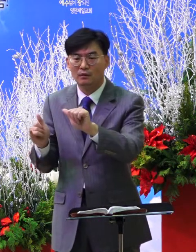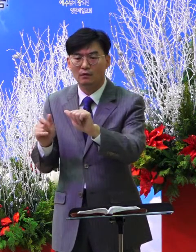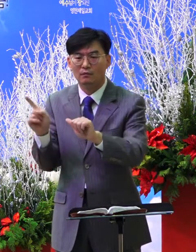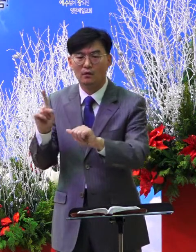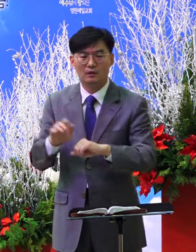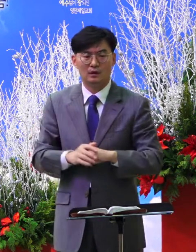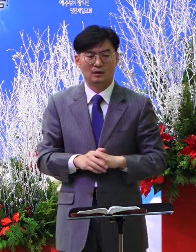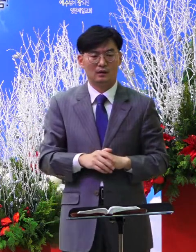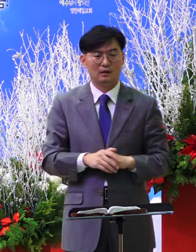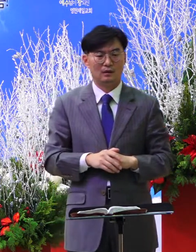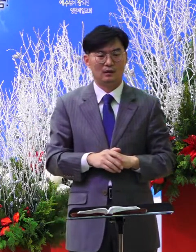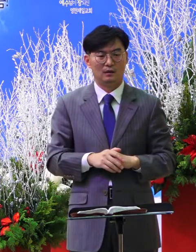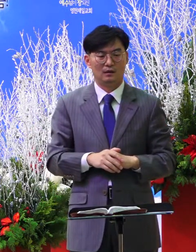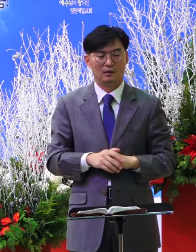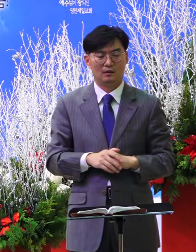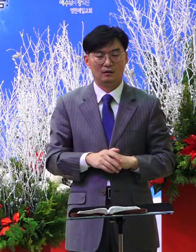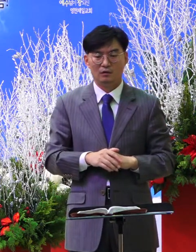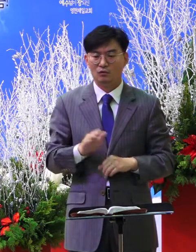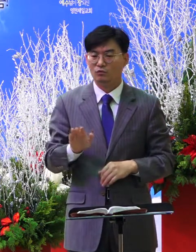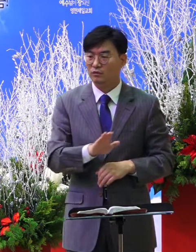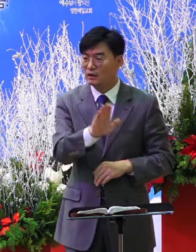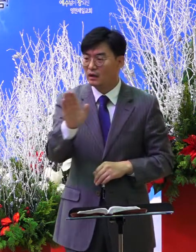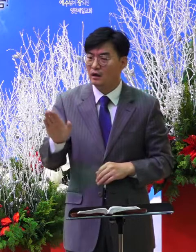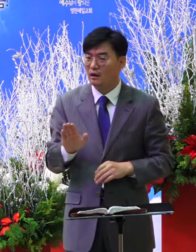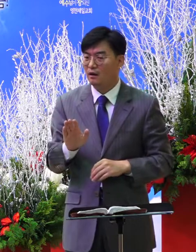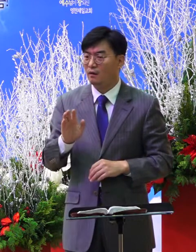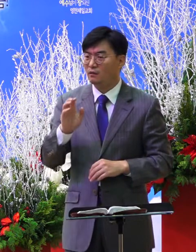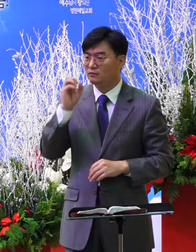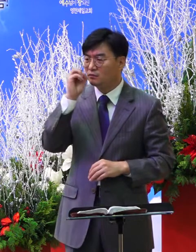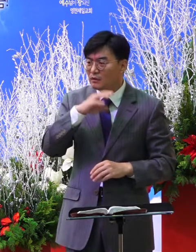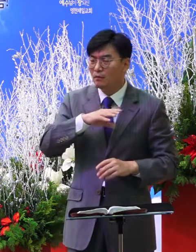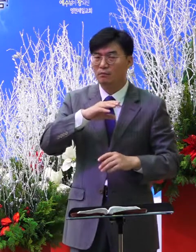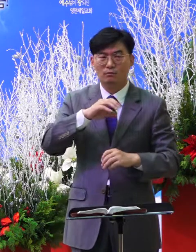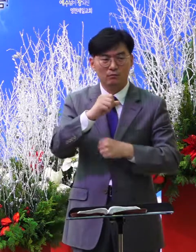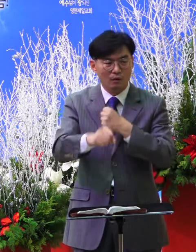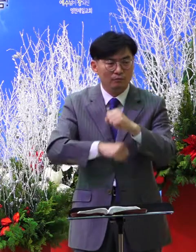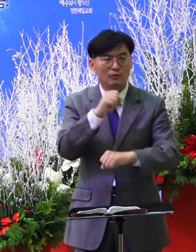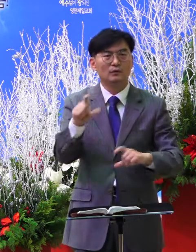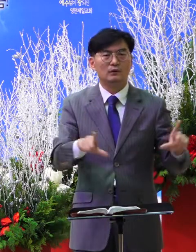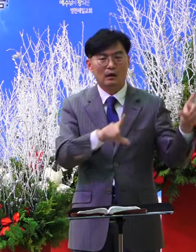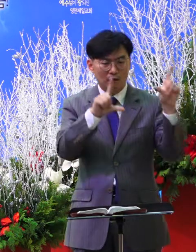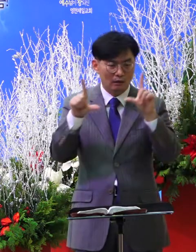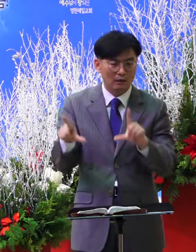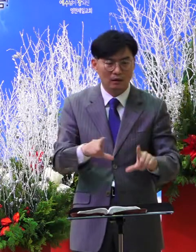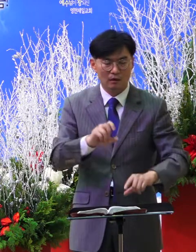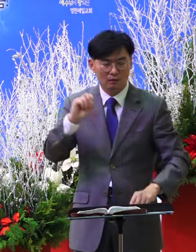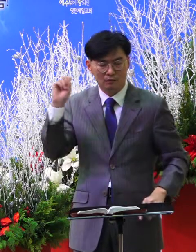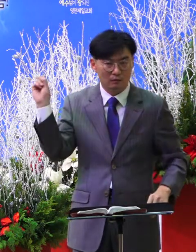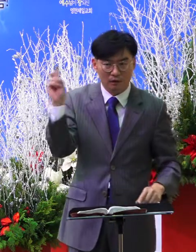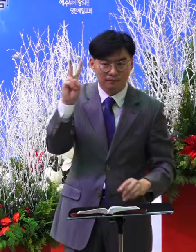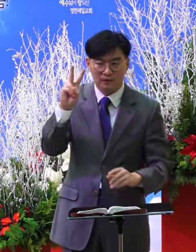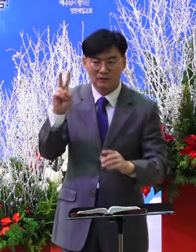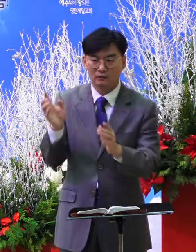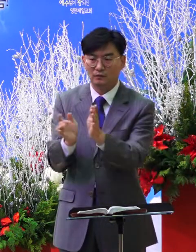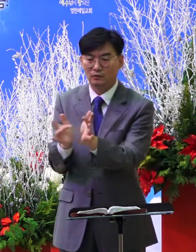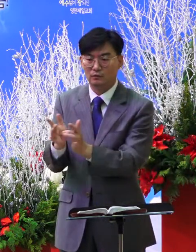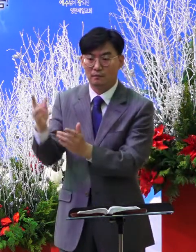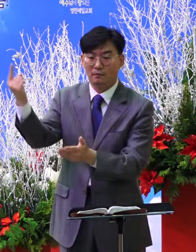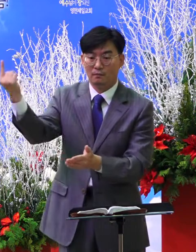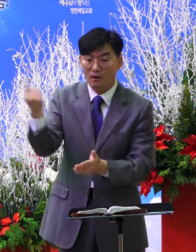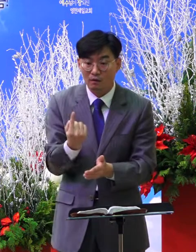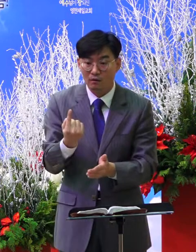우리는 우리의 삶을 살다가 우리도 알지 못하는 그때에 주님께서 우리의 삶의 한복판에